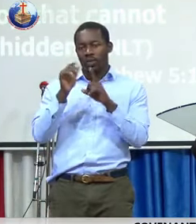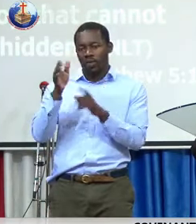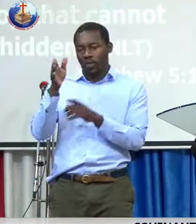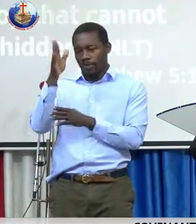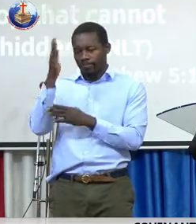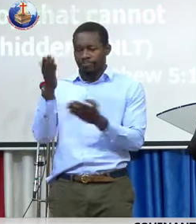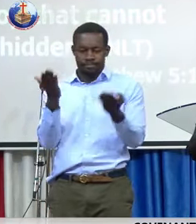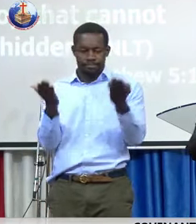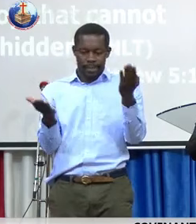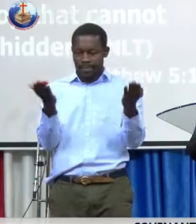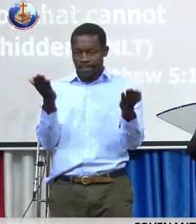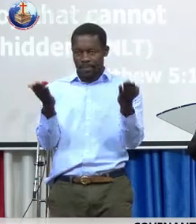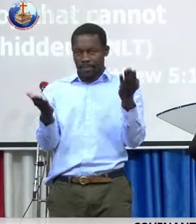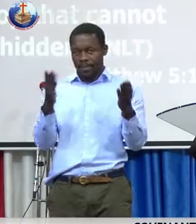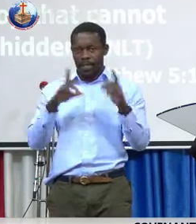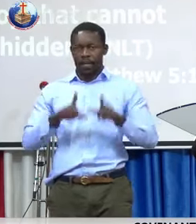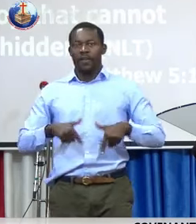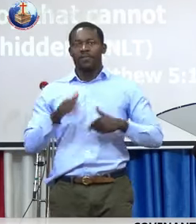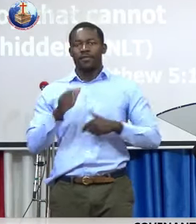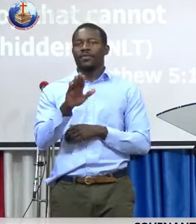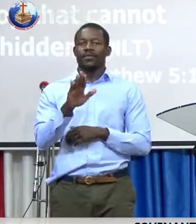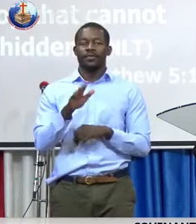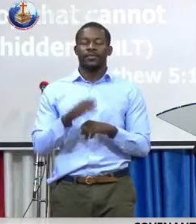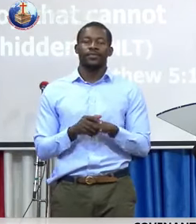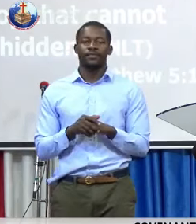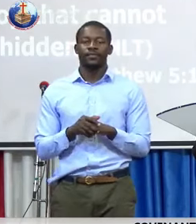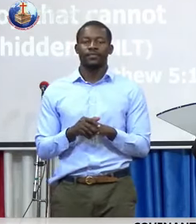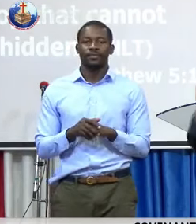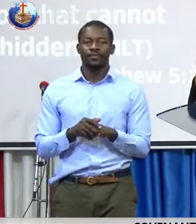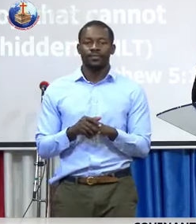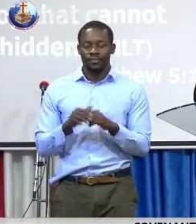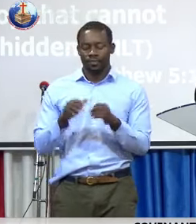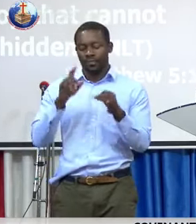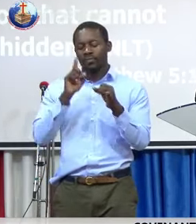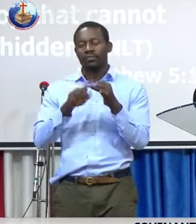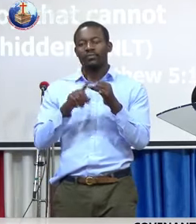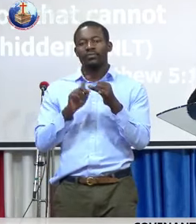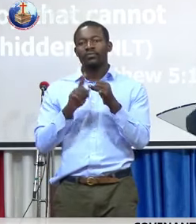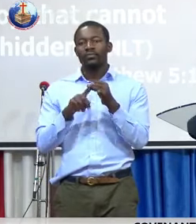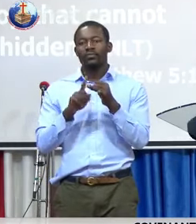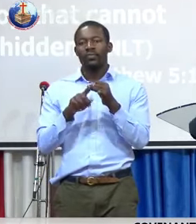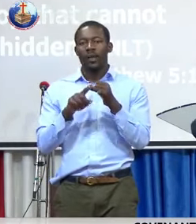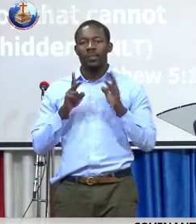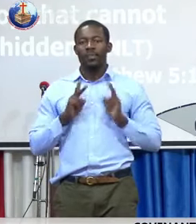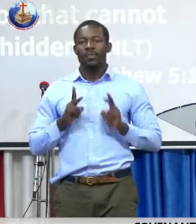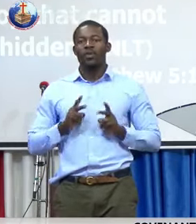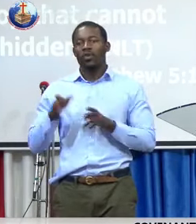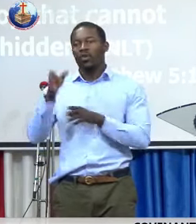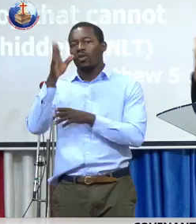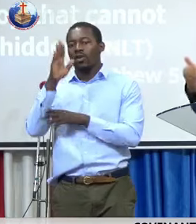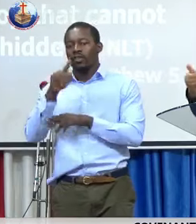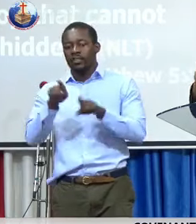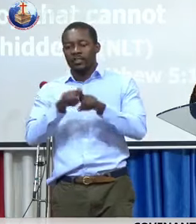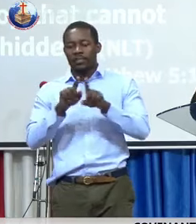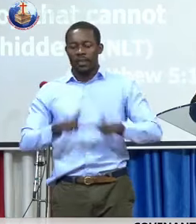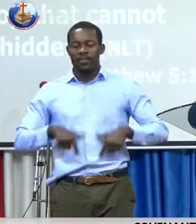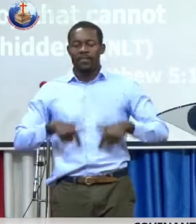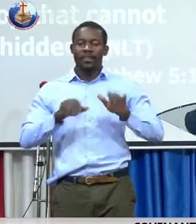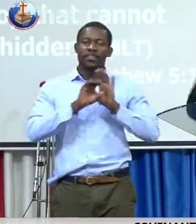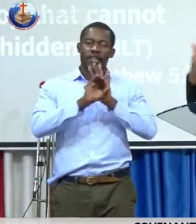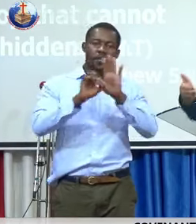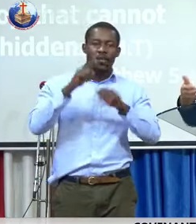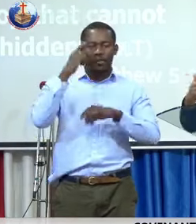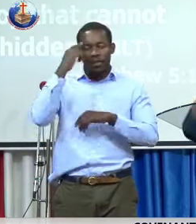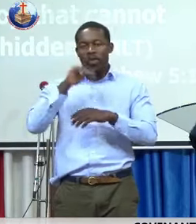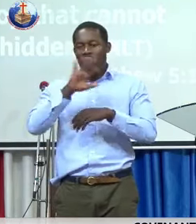lives. Moja tunatumia neno la Mungu kama kipimo kwa ajili ya maisha yetu. Two, the people of God are meant to be a living example to those living